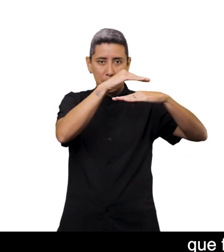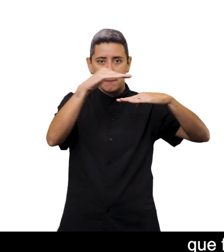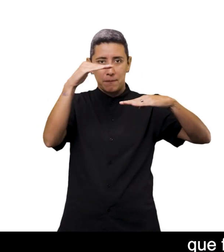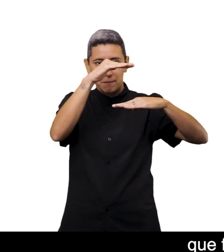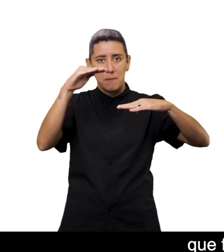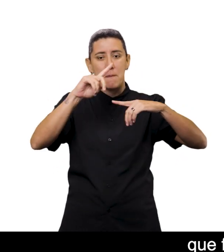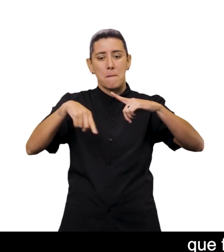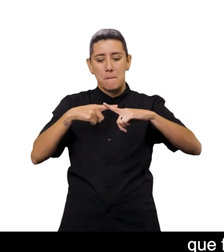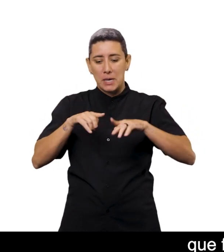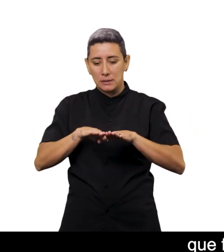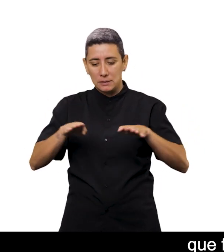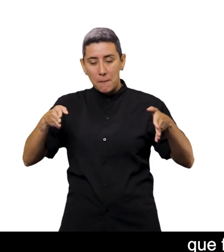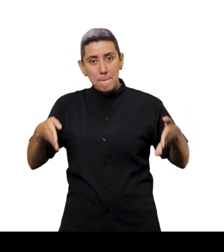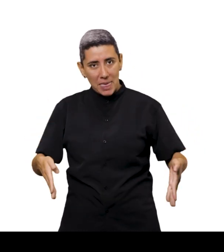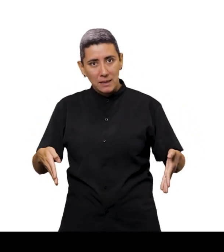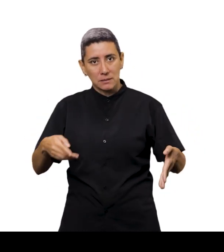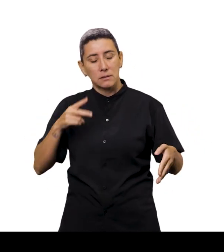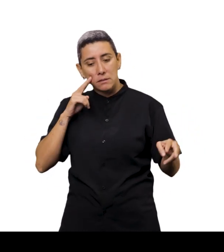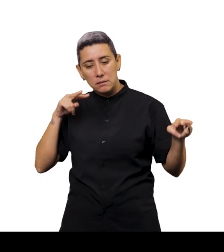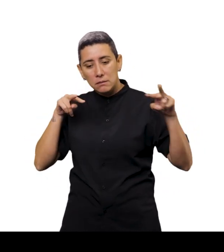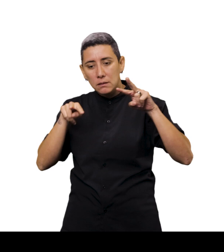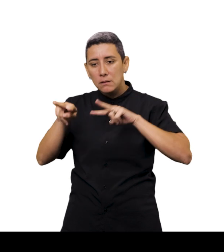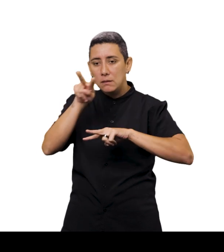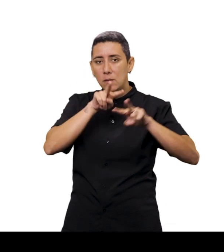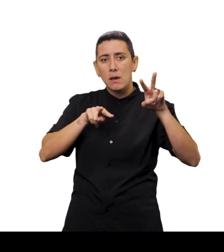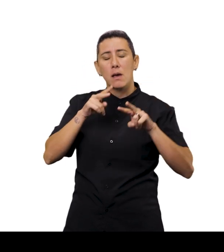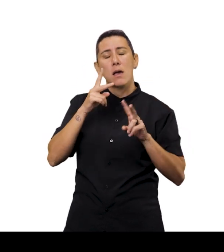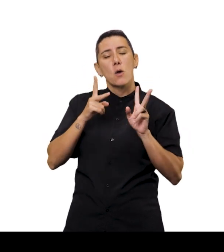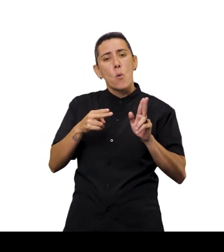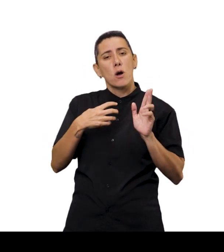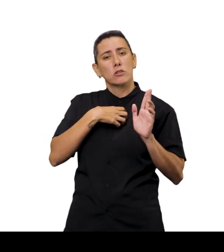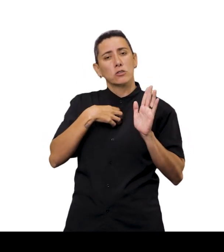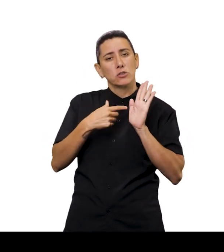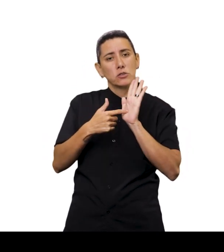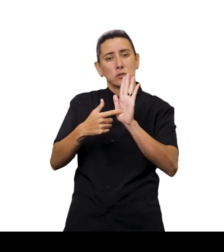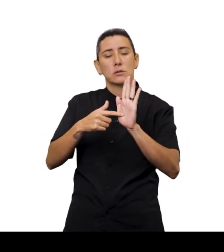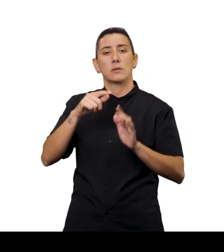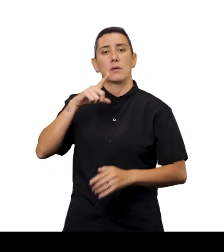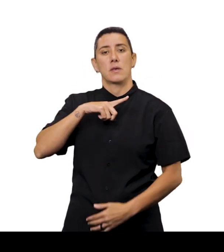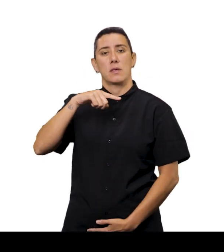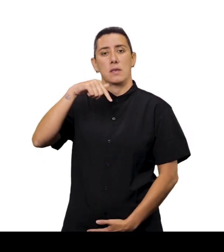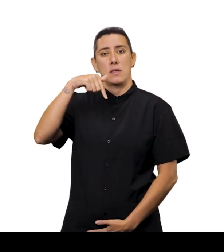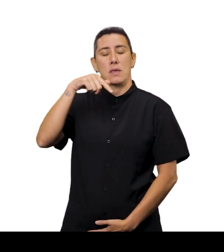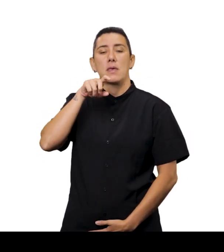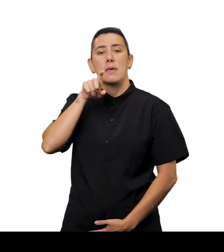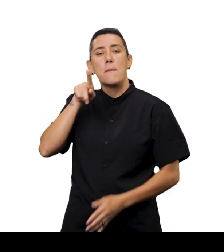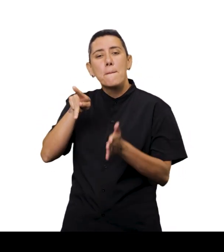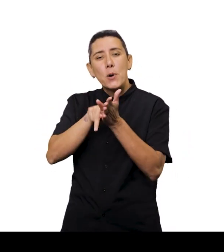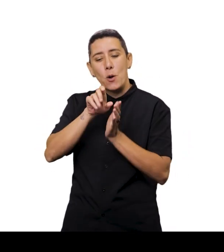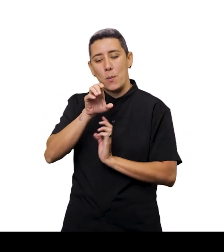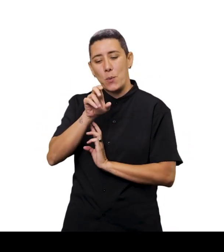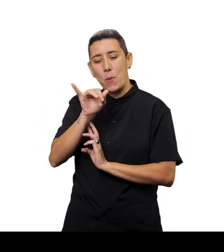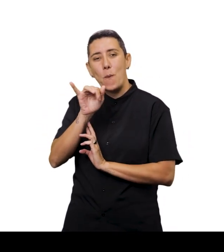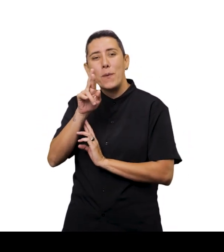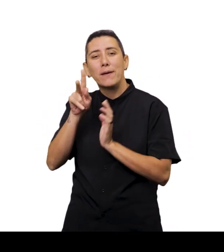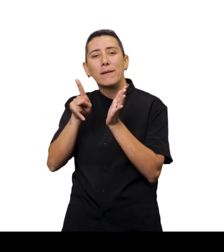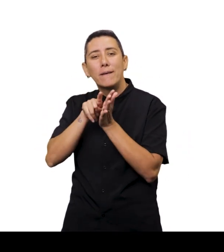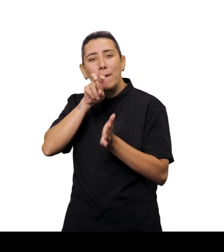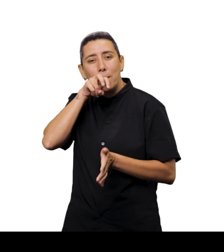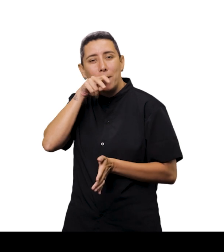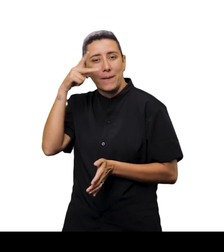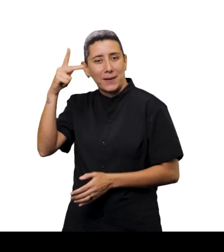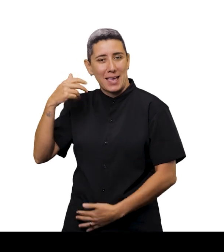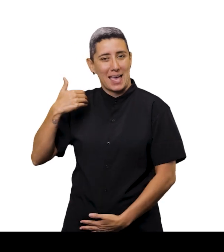mesa com prateleiras laterais, projetada especialmente para a mostra, com o formato de um cuy, pequeno